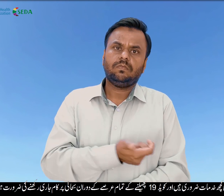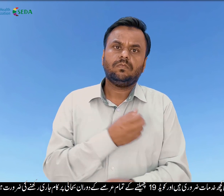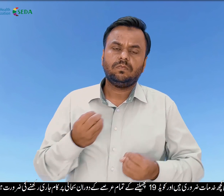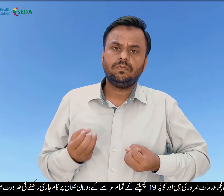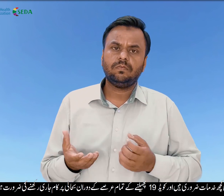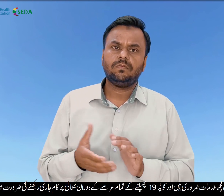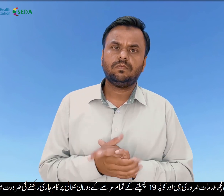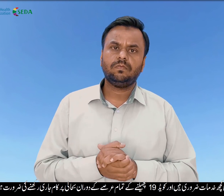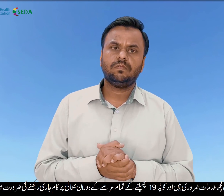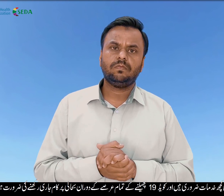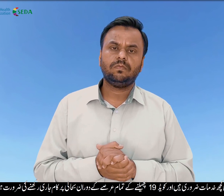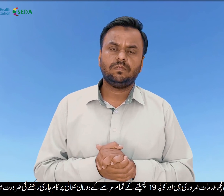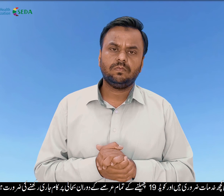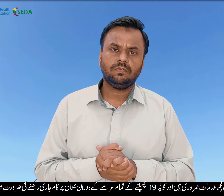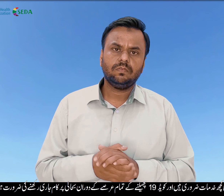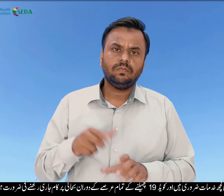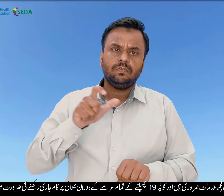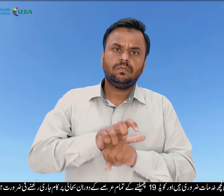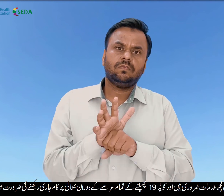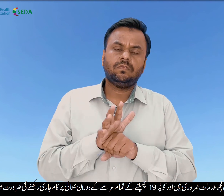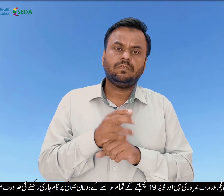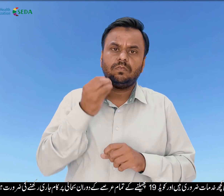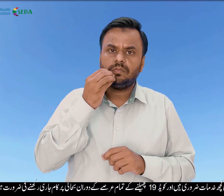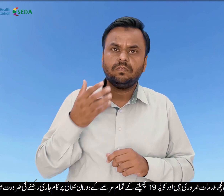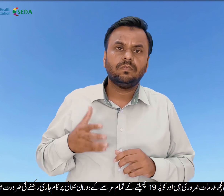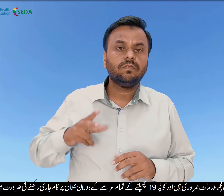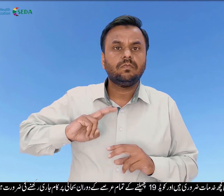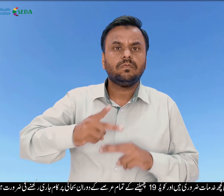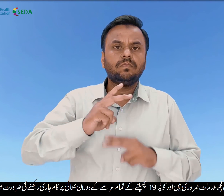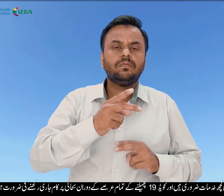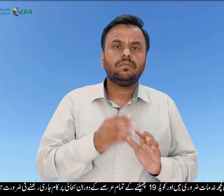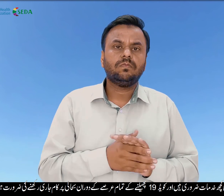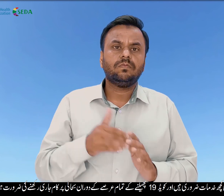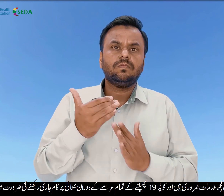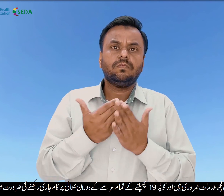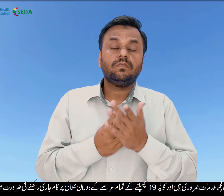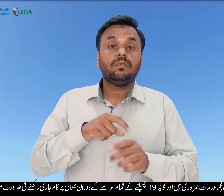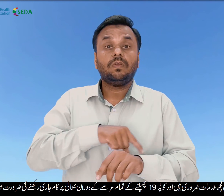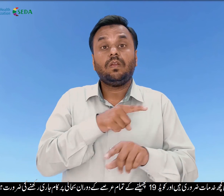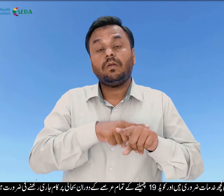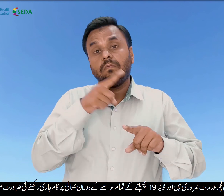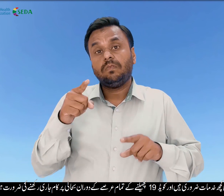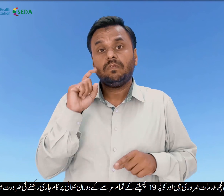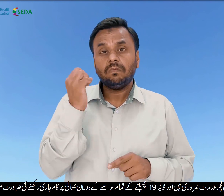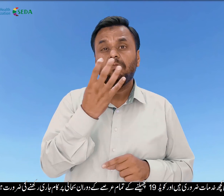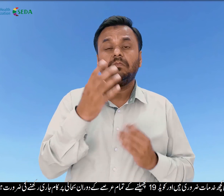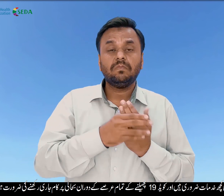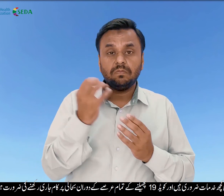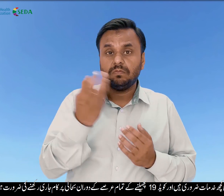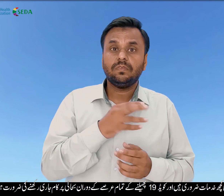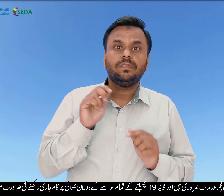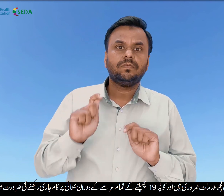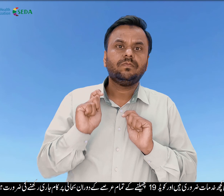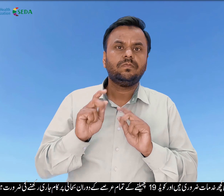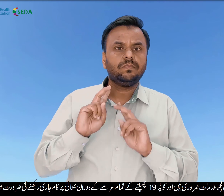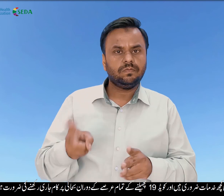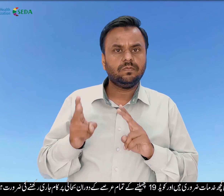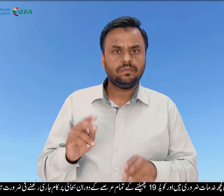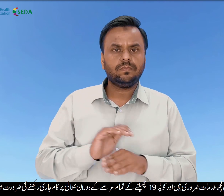خدمات ضروری ہیں اور کووڈ-19 پھیلنے کے تمام عرصے کے دوران بحالی پر کام جاری رکھنے